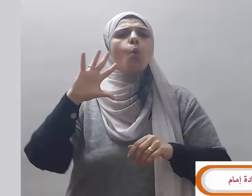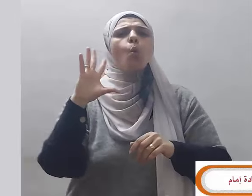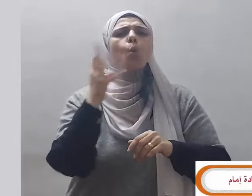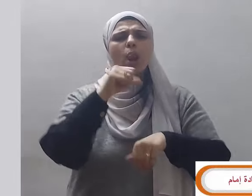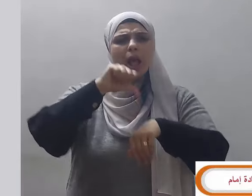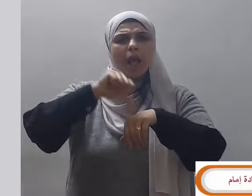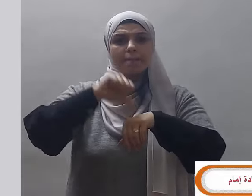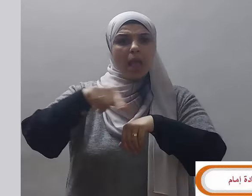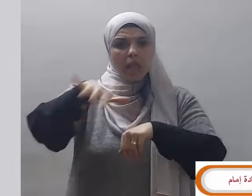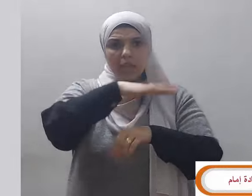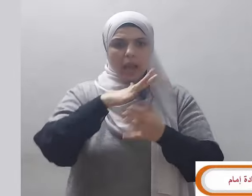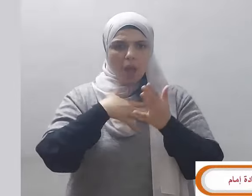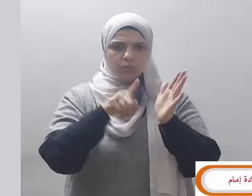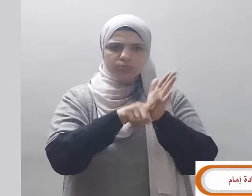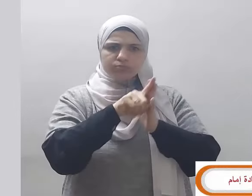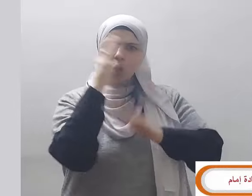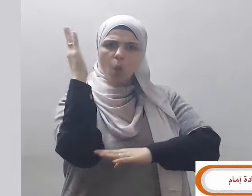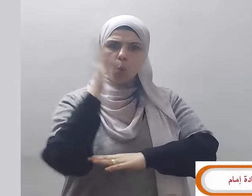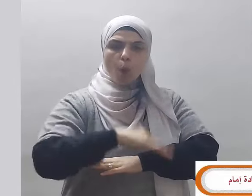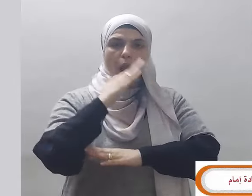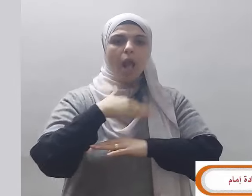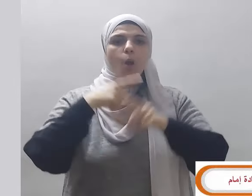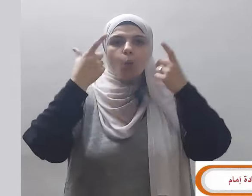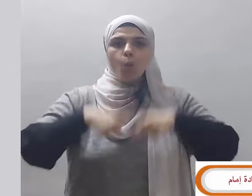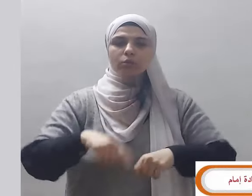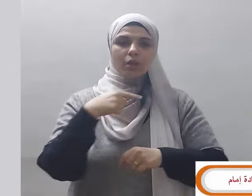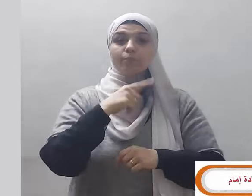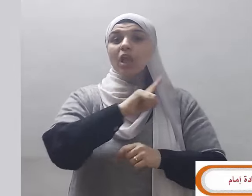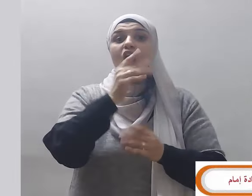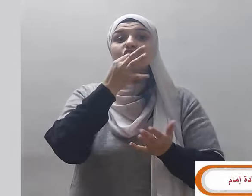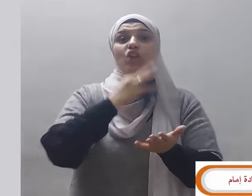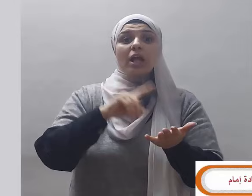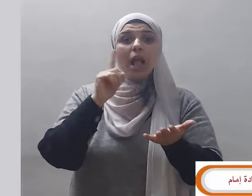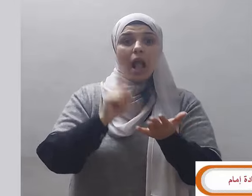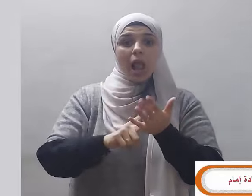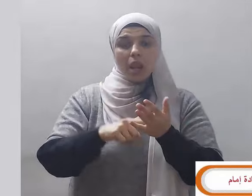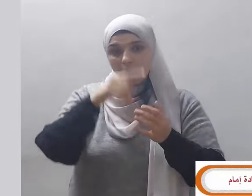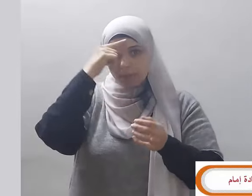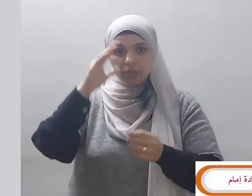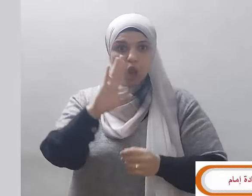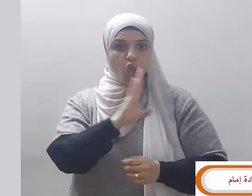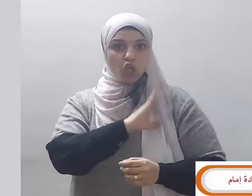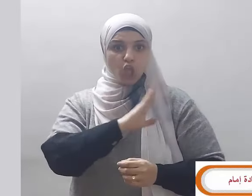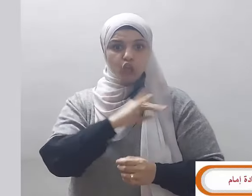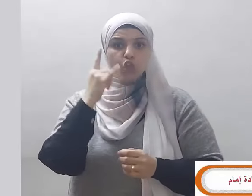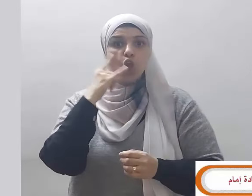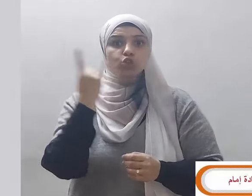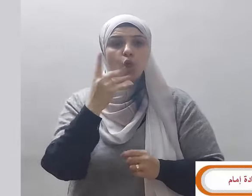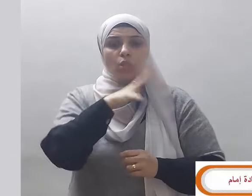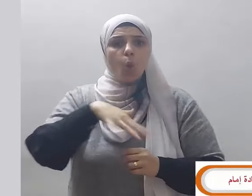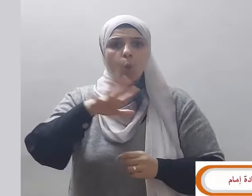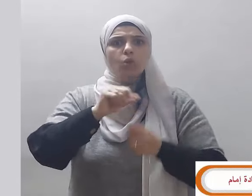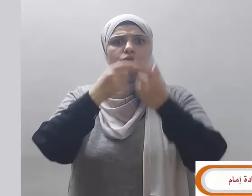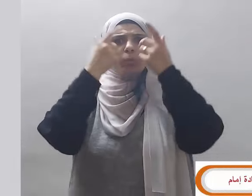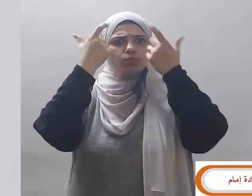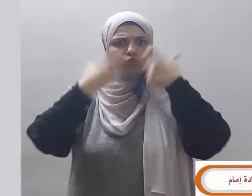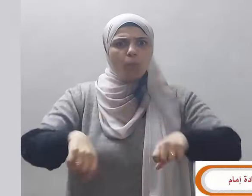تنال من امن الوطن وامانه ولا شك ان قدر هؤلاء الابطال عظيم وخيرهم عميم حيث